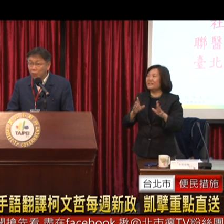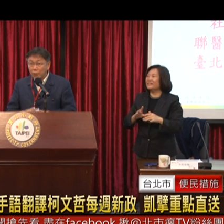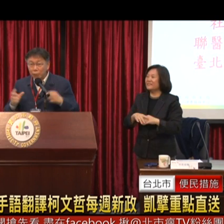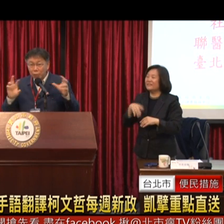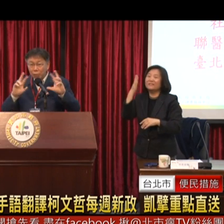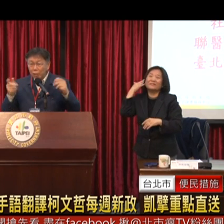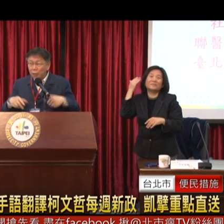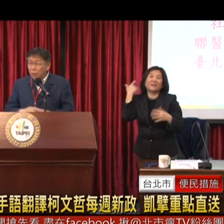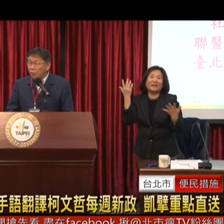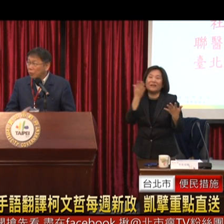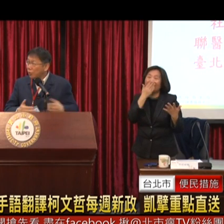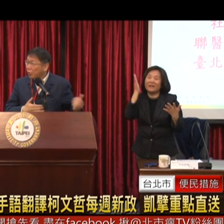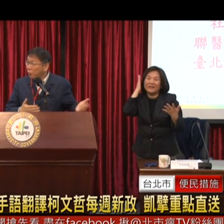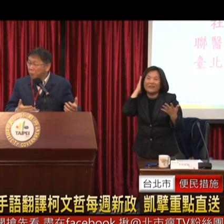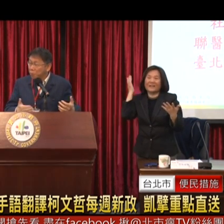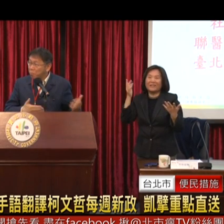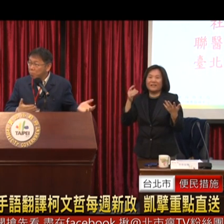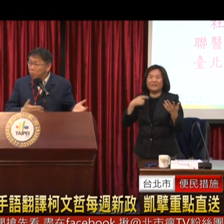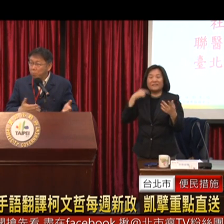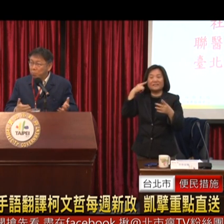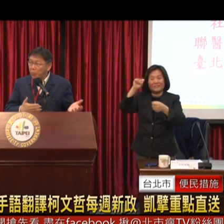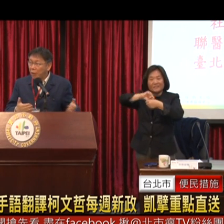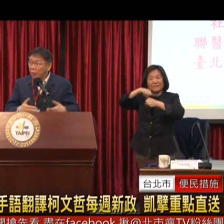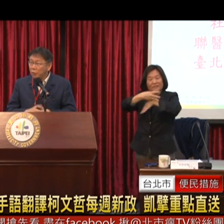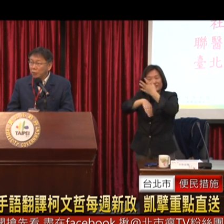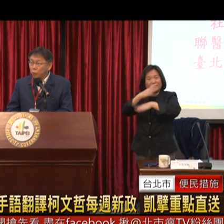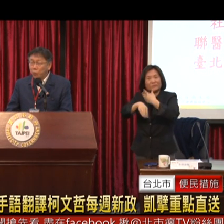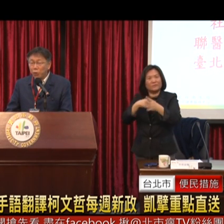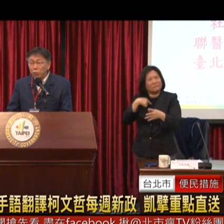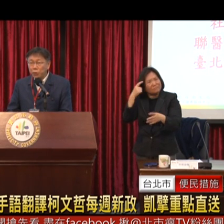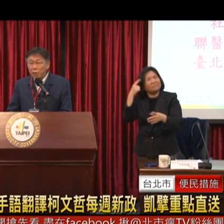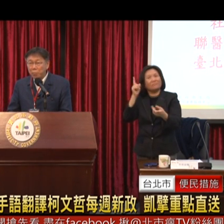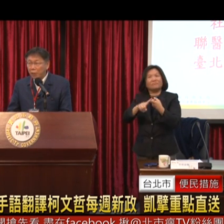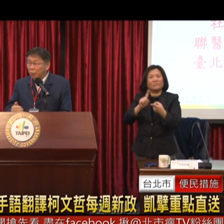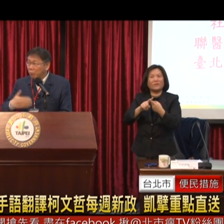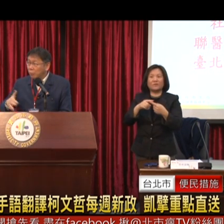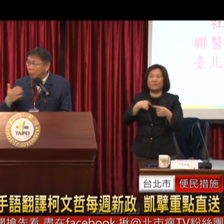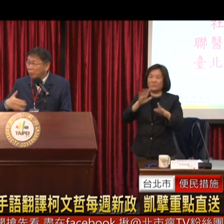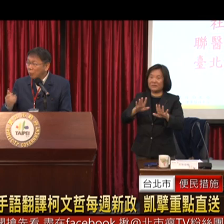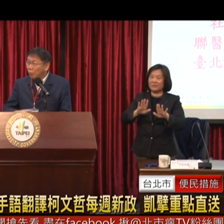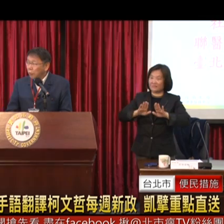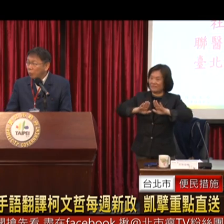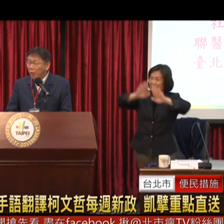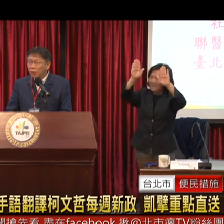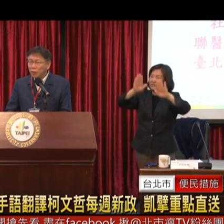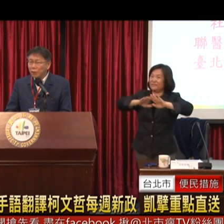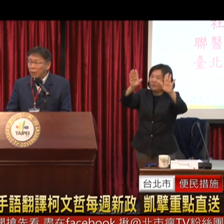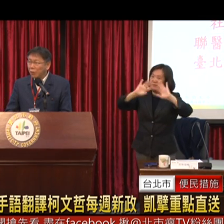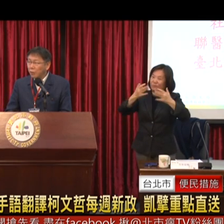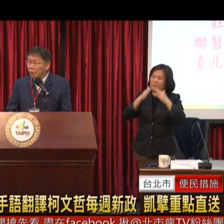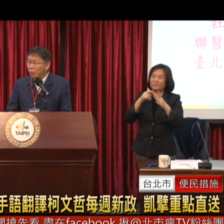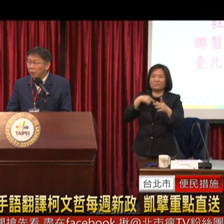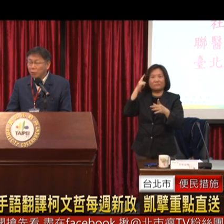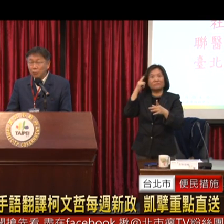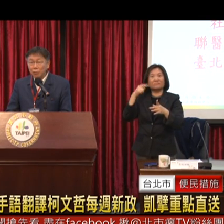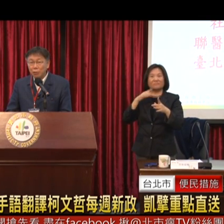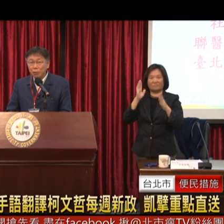听不到，他至少这是一个很蛮文明国家蛮正常